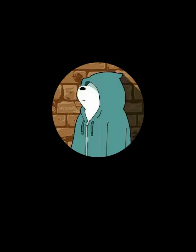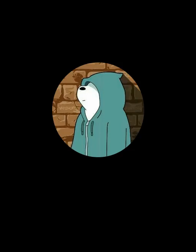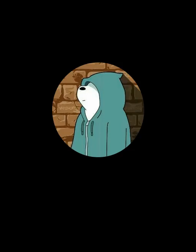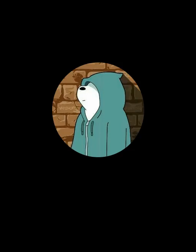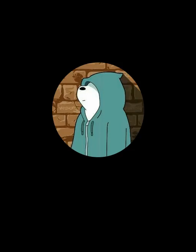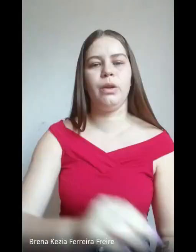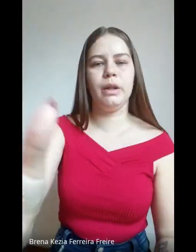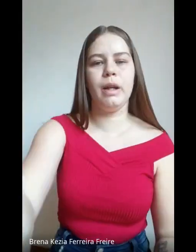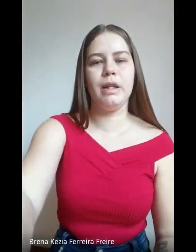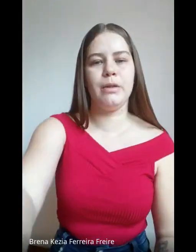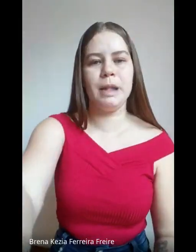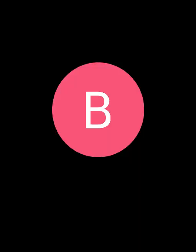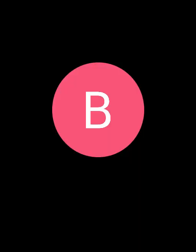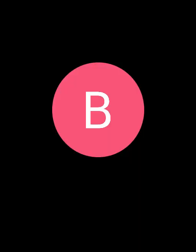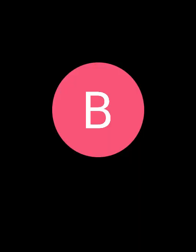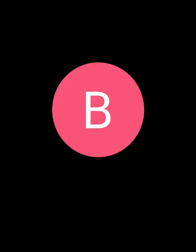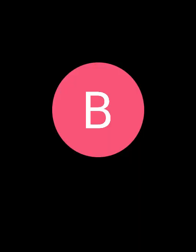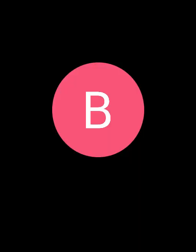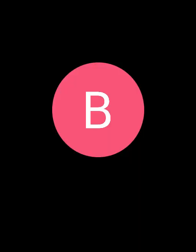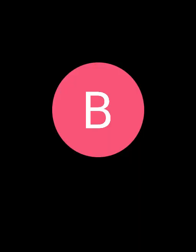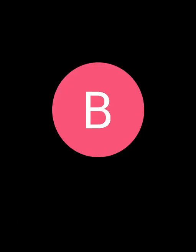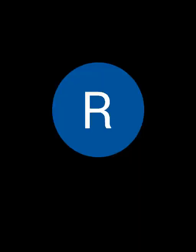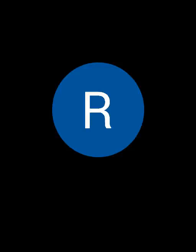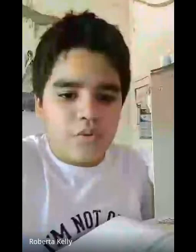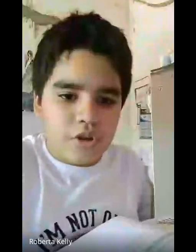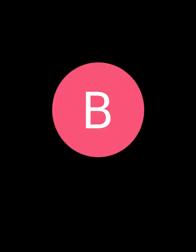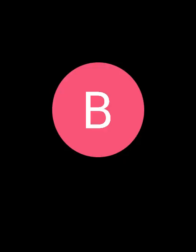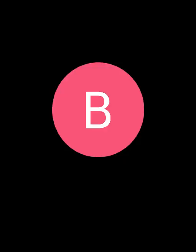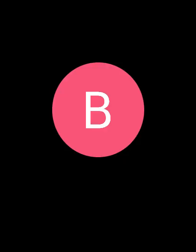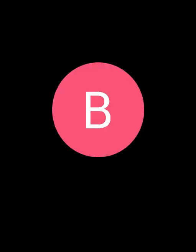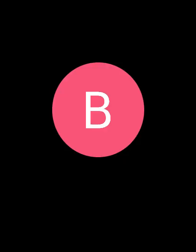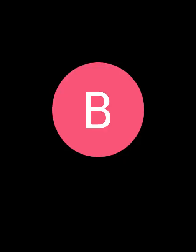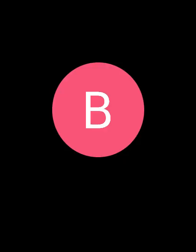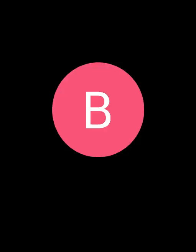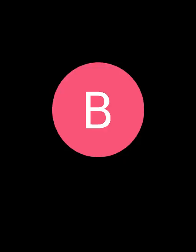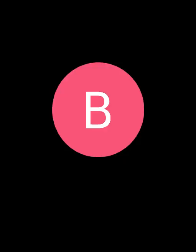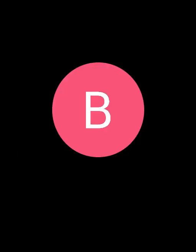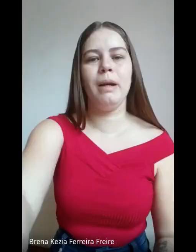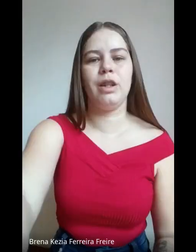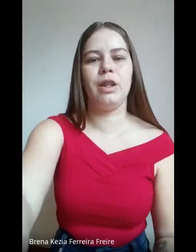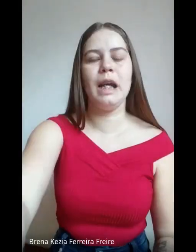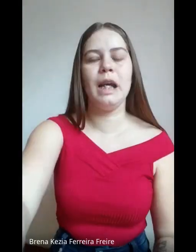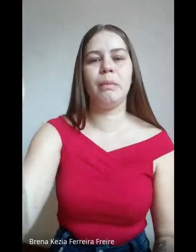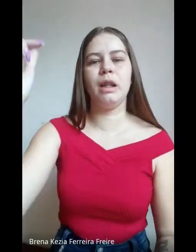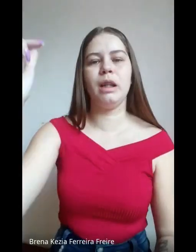Destruída, é isso mesmo, né? Eu também tinha botado destruído. Eu também. Muito bem, gente. Correto. Podem,